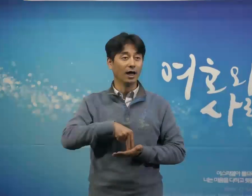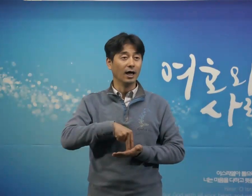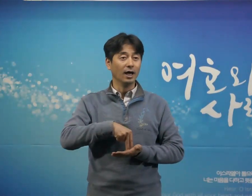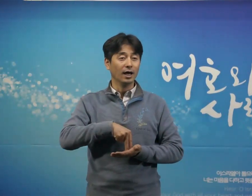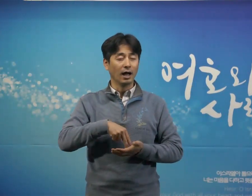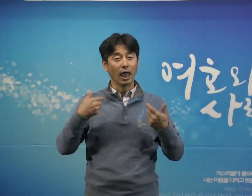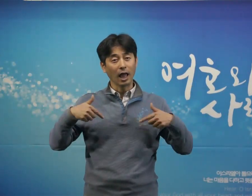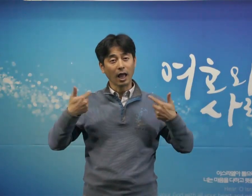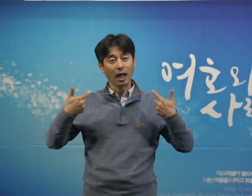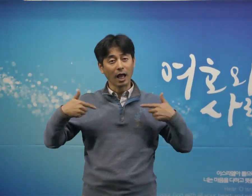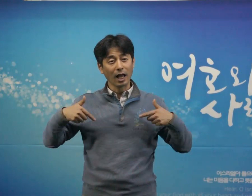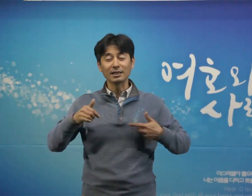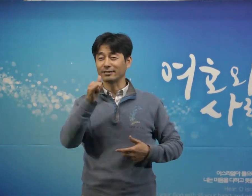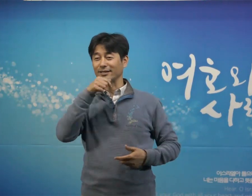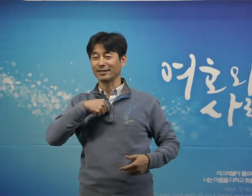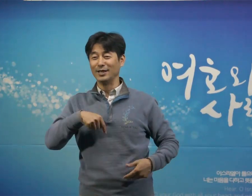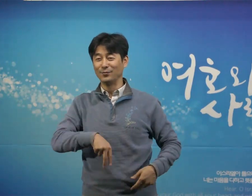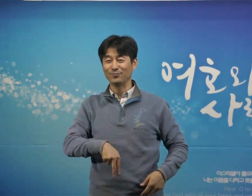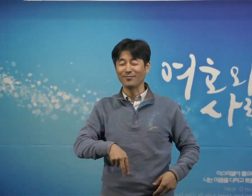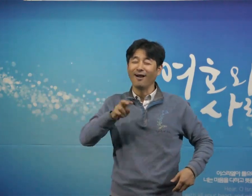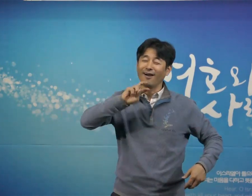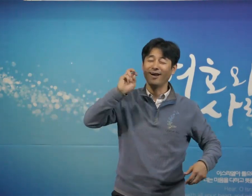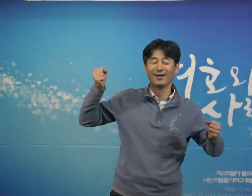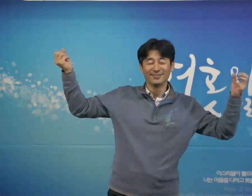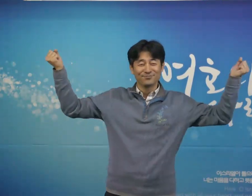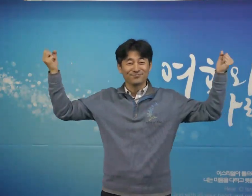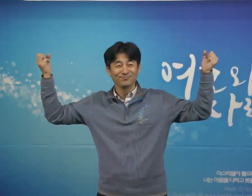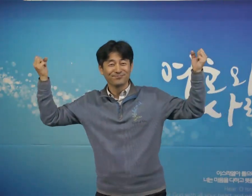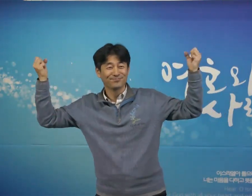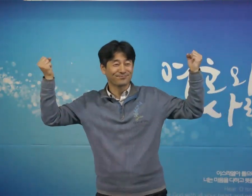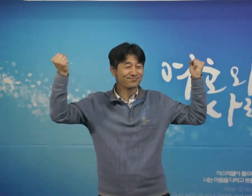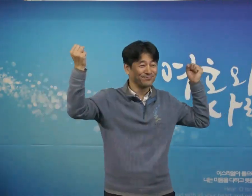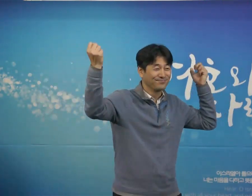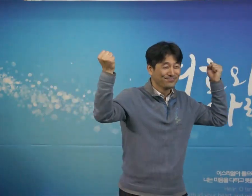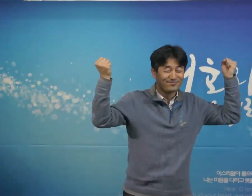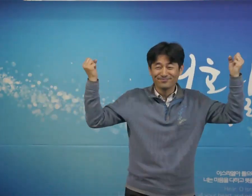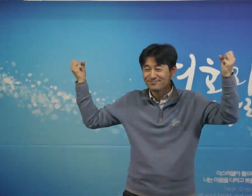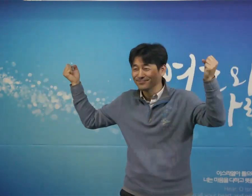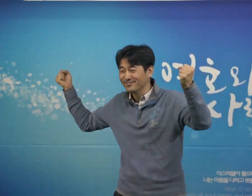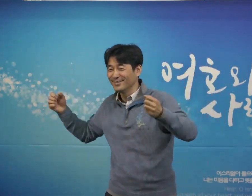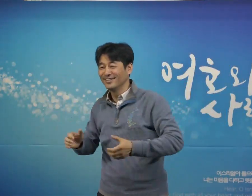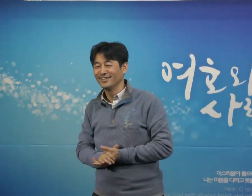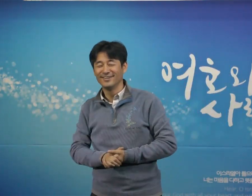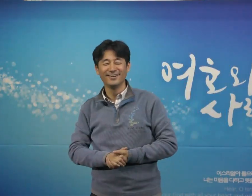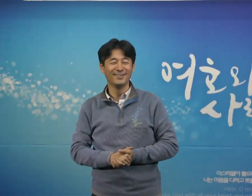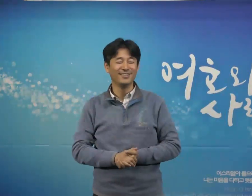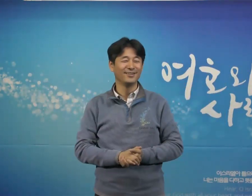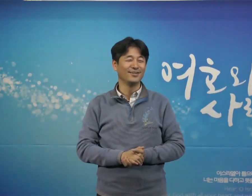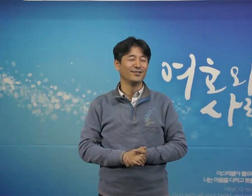제가 이 자리에 쓰는 거 항상 제가 이 자리에 서서 찬양을 드리는데요. 네.